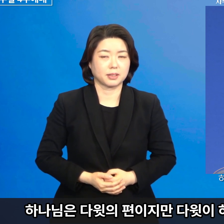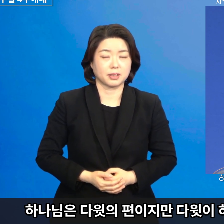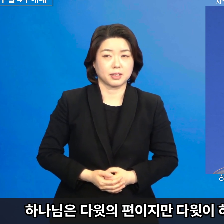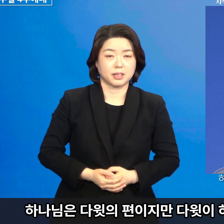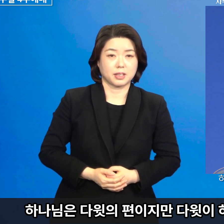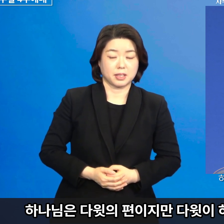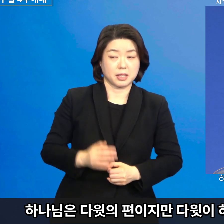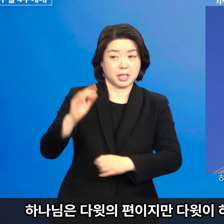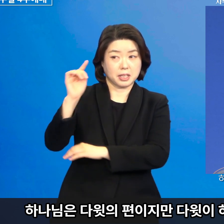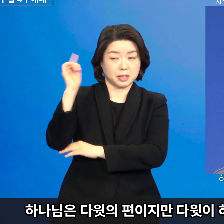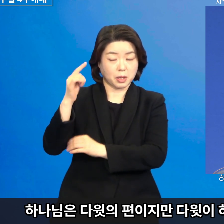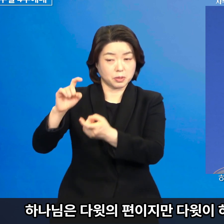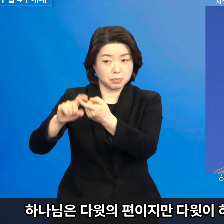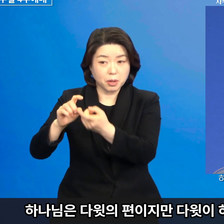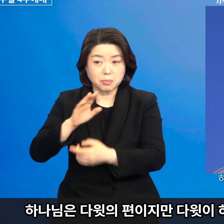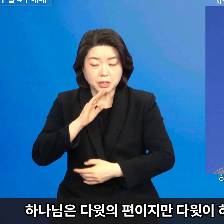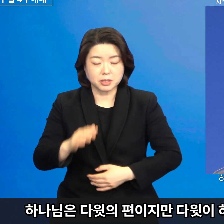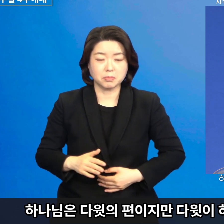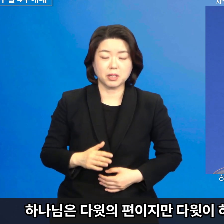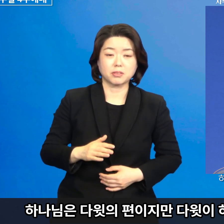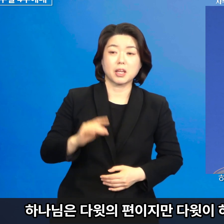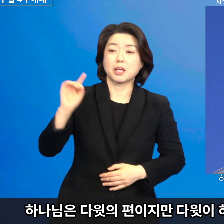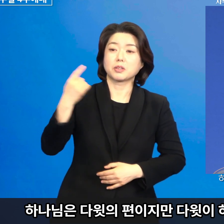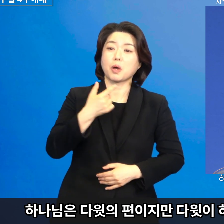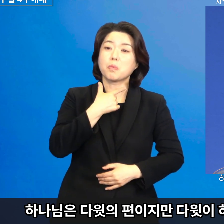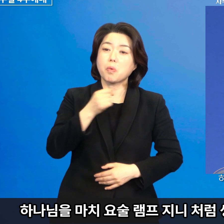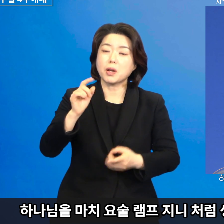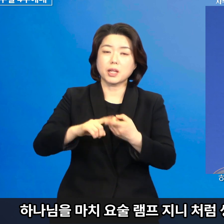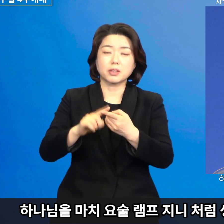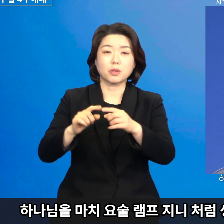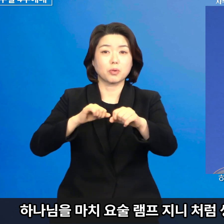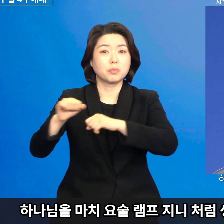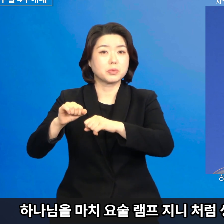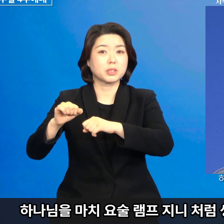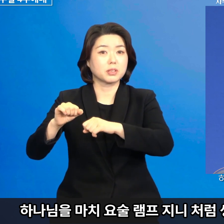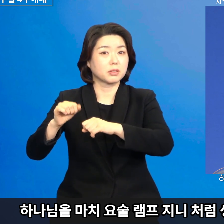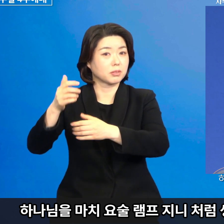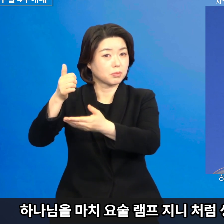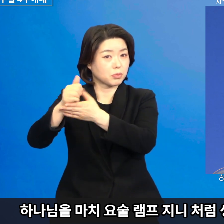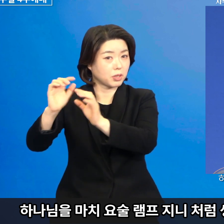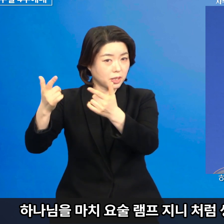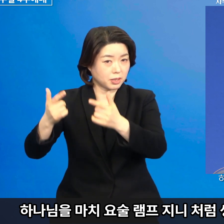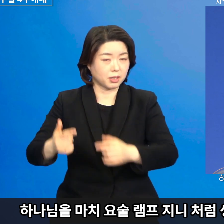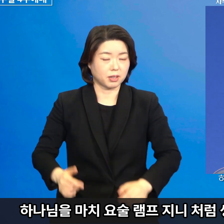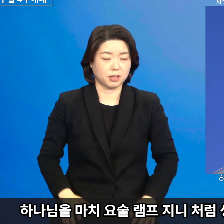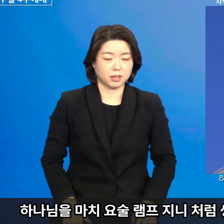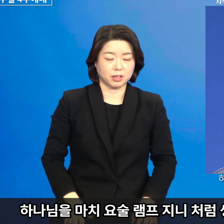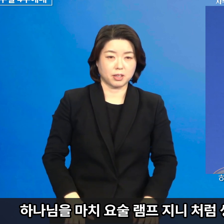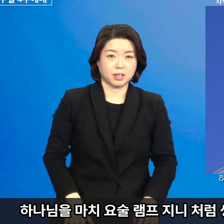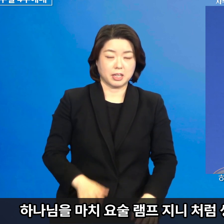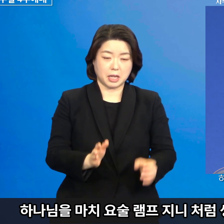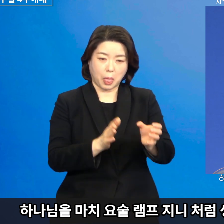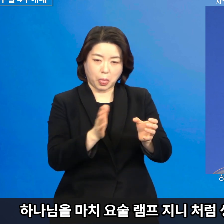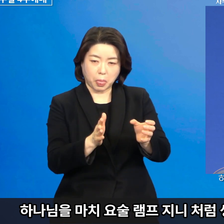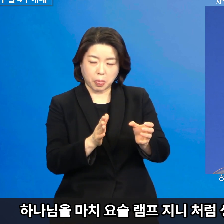다윗의 편이지만 다윗이 하라는 대로 움직이는 분은 아니다. 하나님을 마치 요술램 부치니처럼